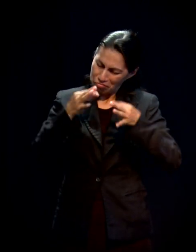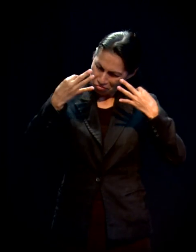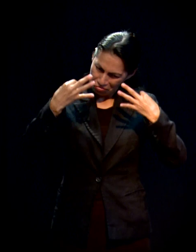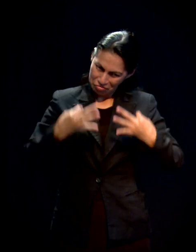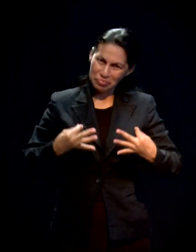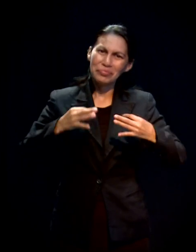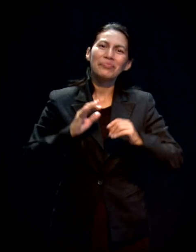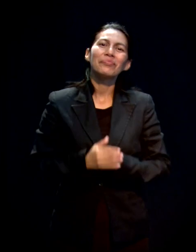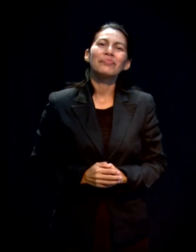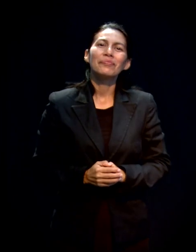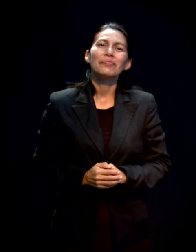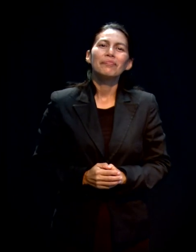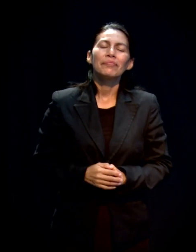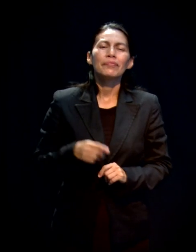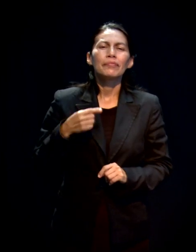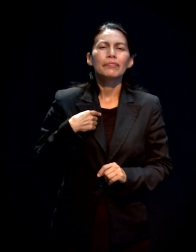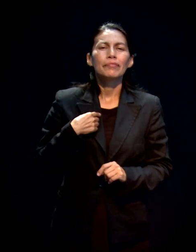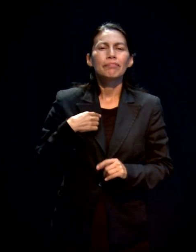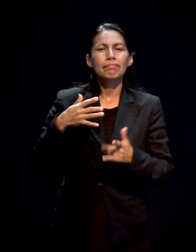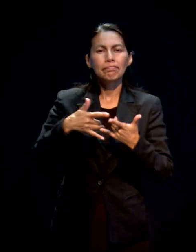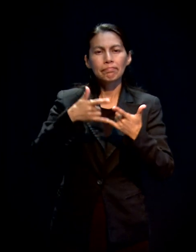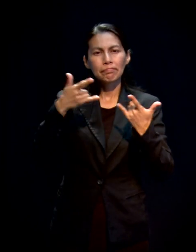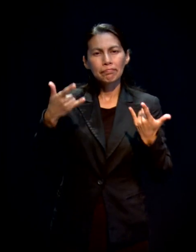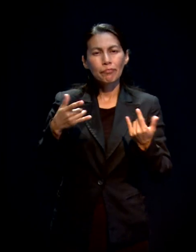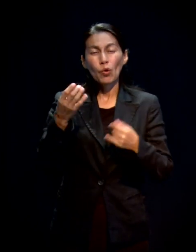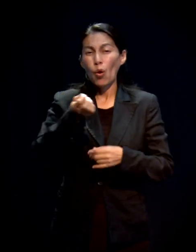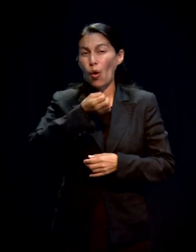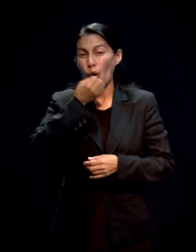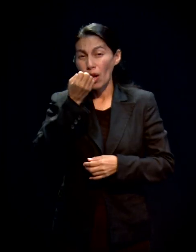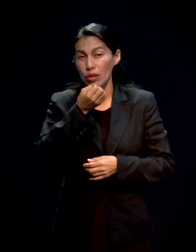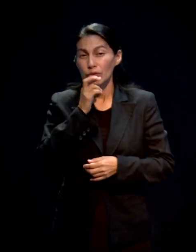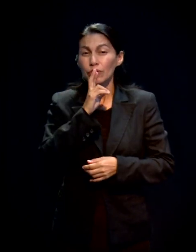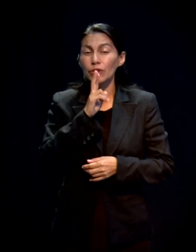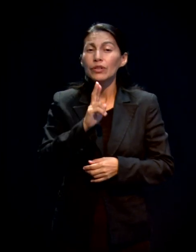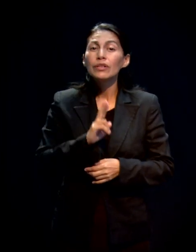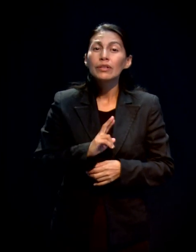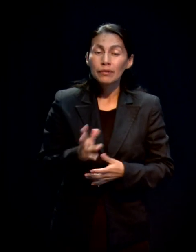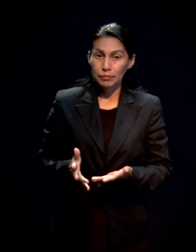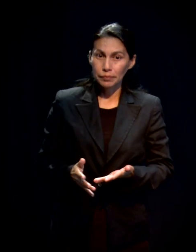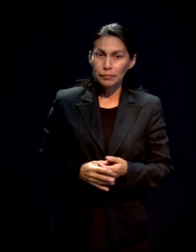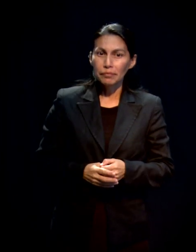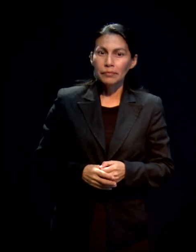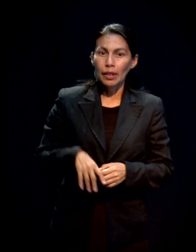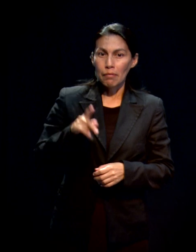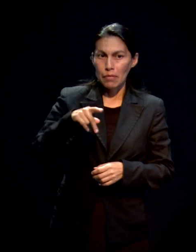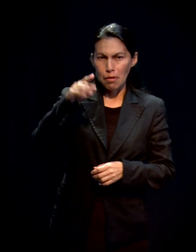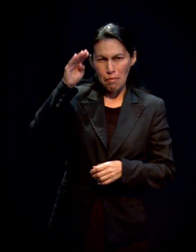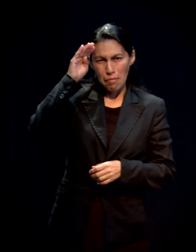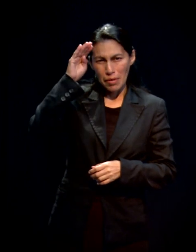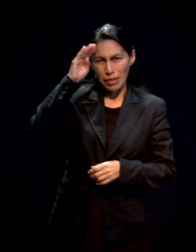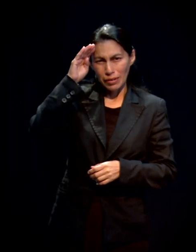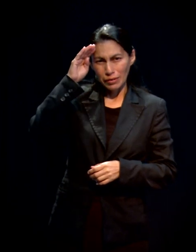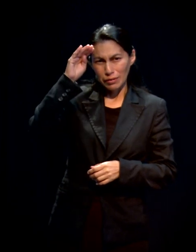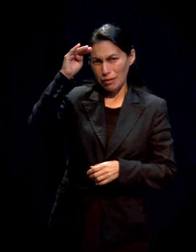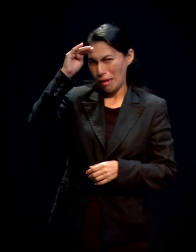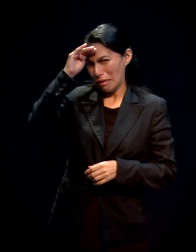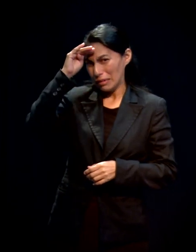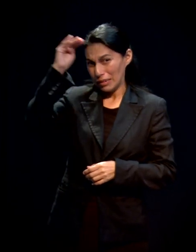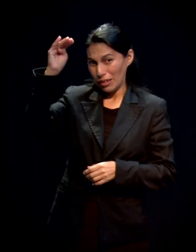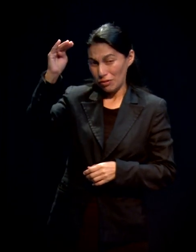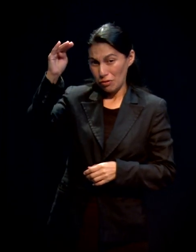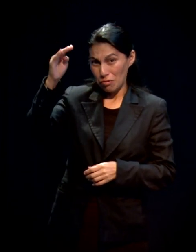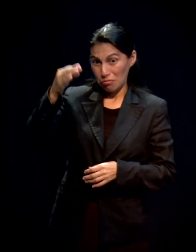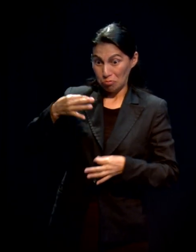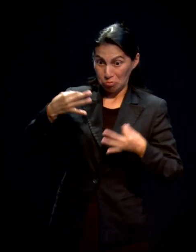muy efectivos y yo tengo una anécdota en una oración contestada pero yo creo que el señor andaba de oferta